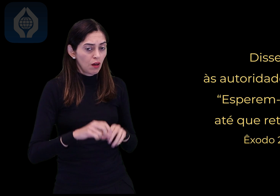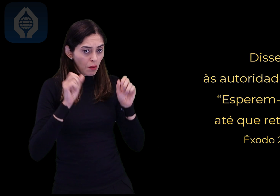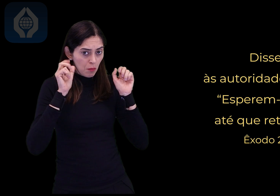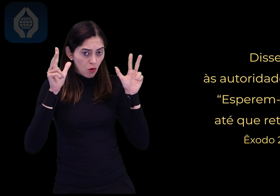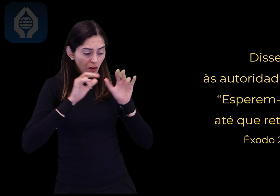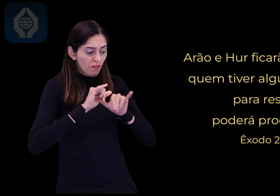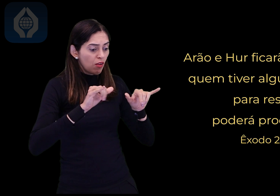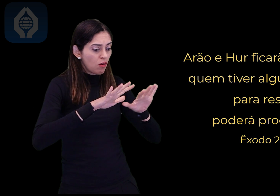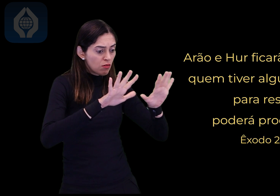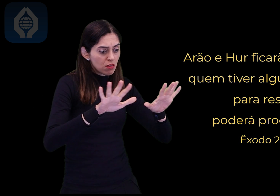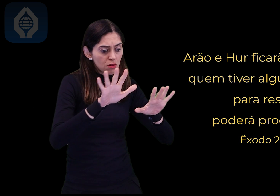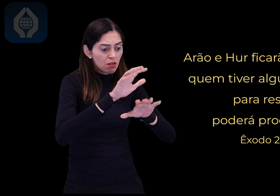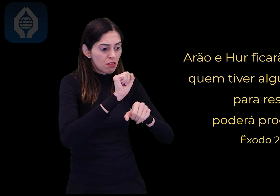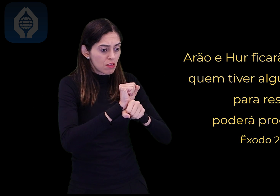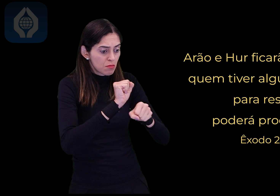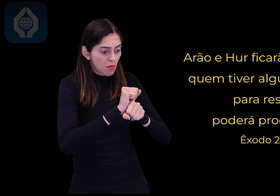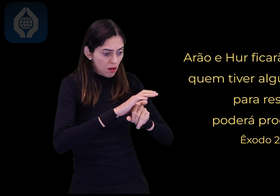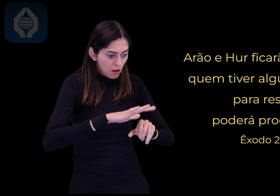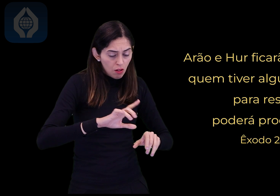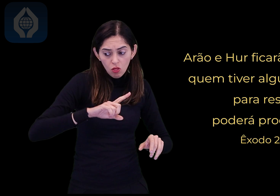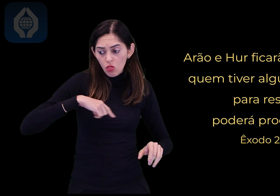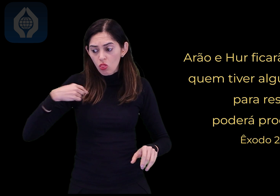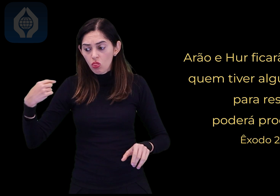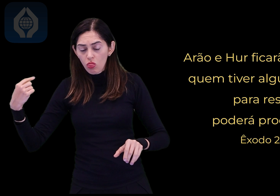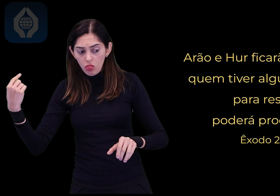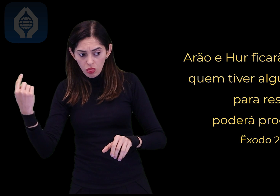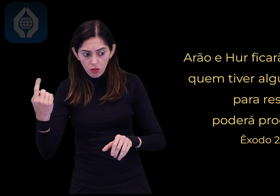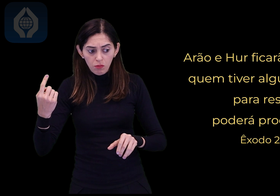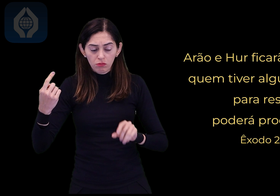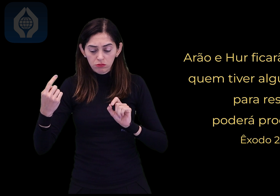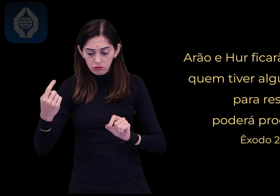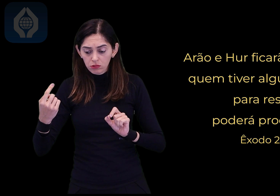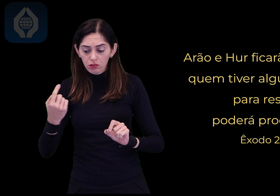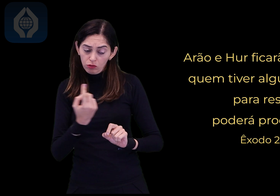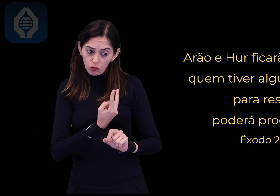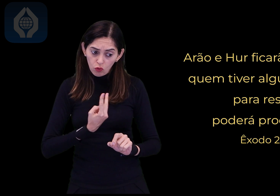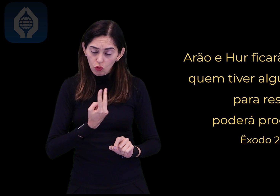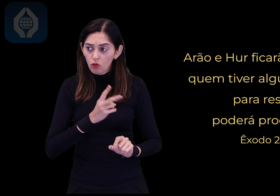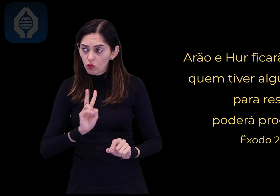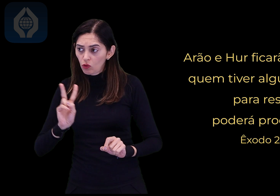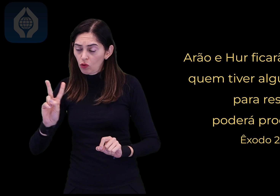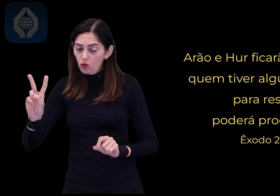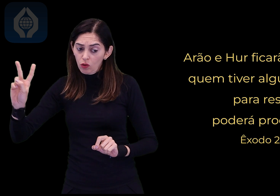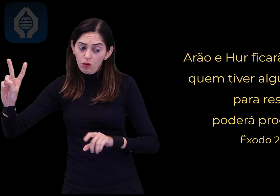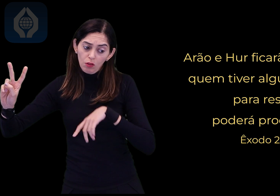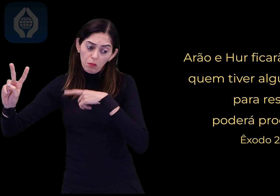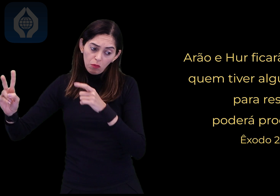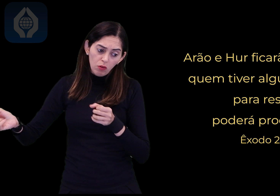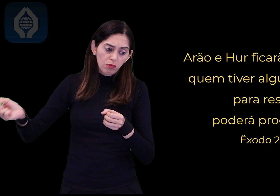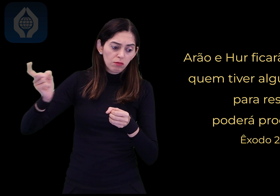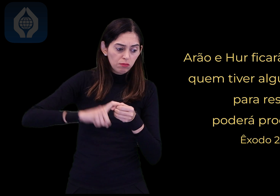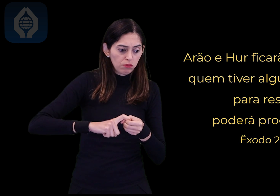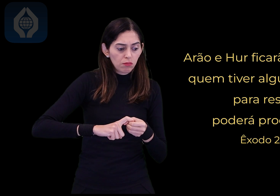retornemos. Arão e Hur ficarão com vocês. Quem tiver alguma questão para resolver poderá